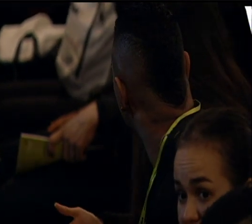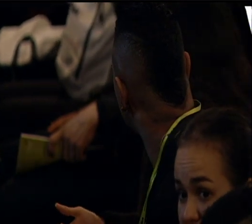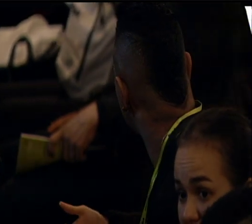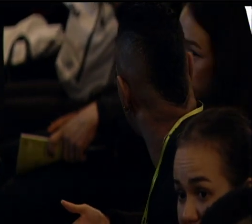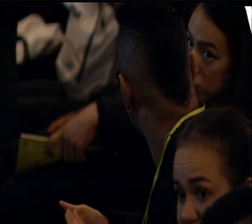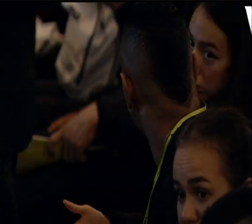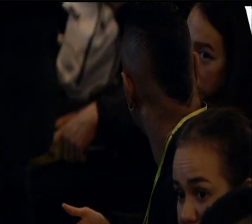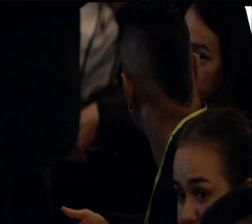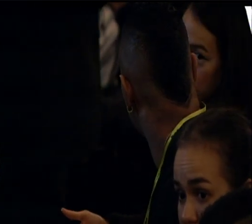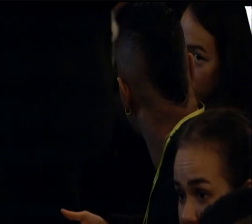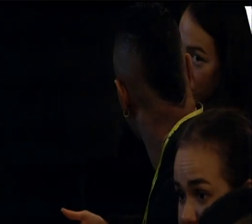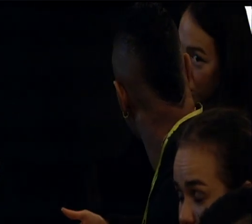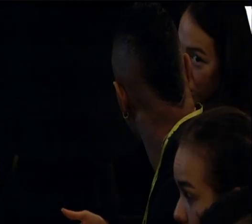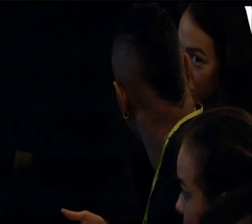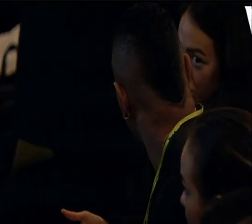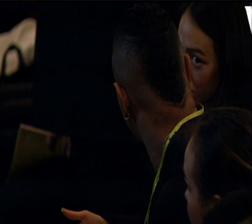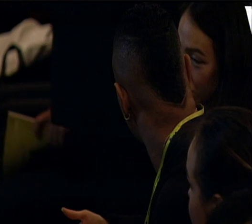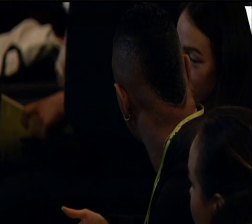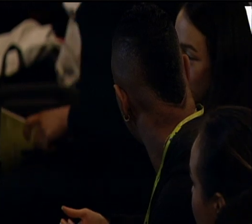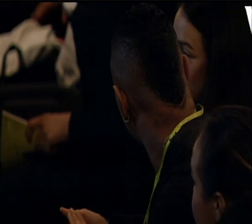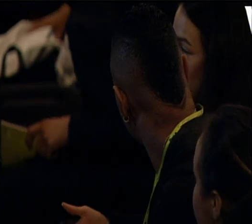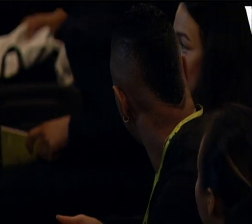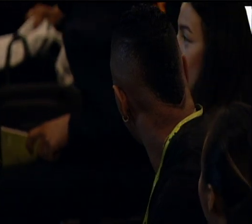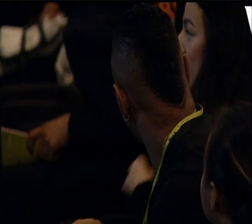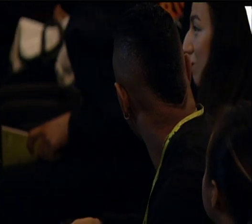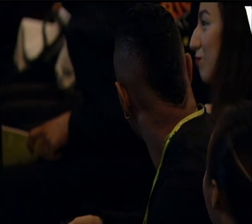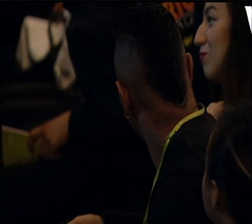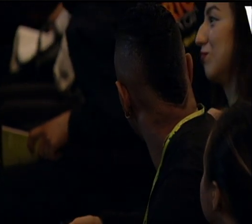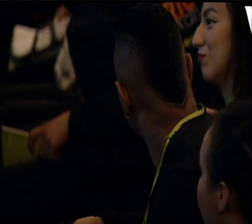Vamos a ver, aquí para no...